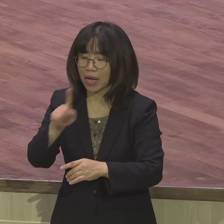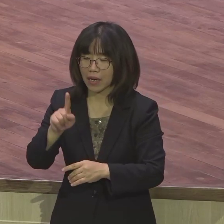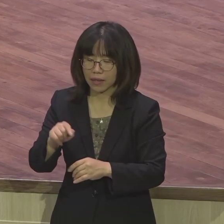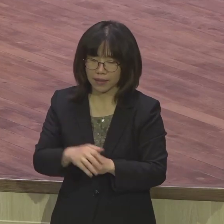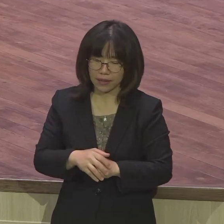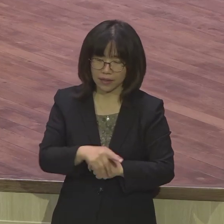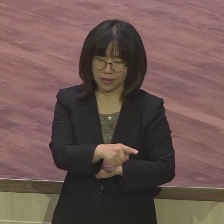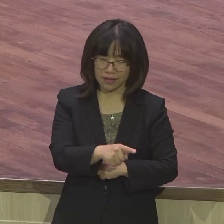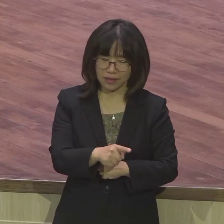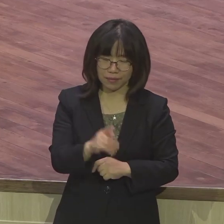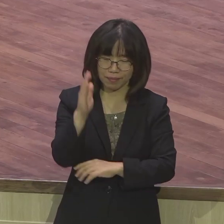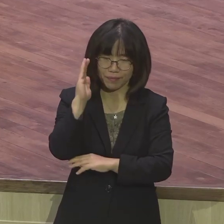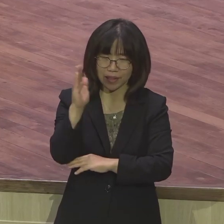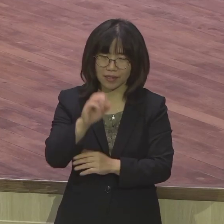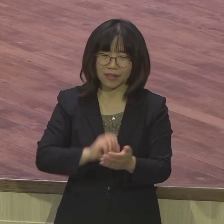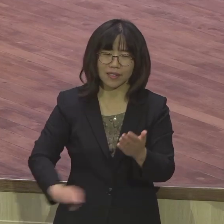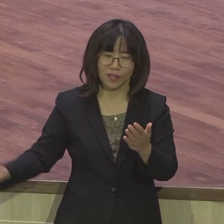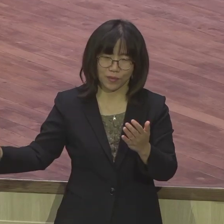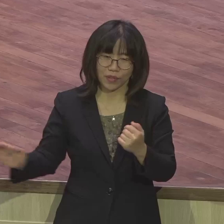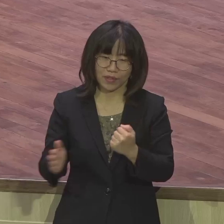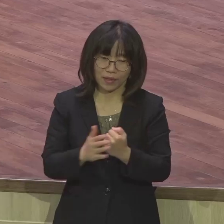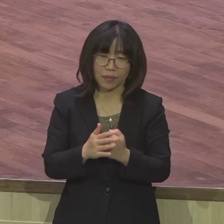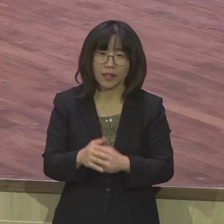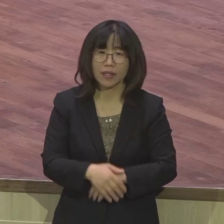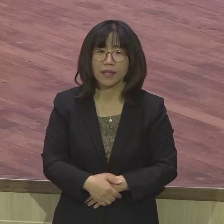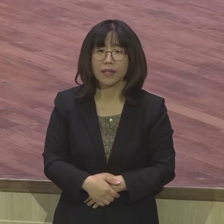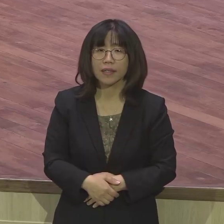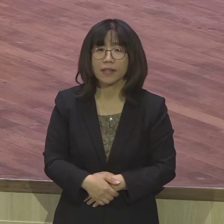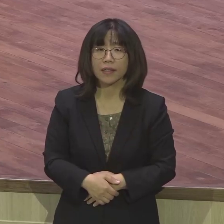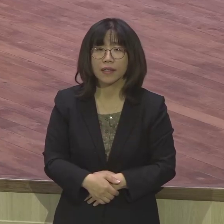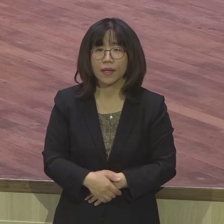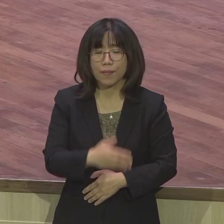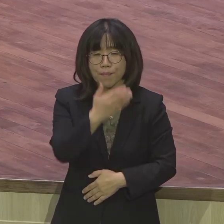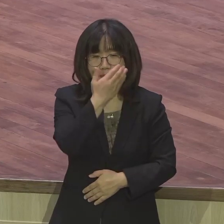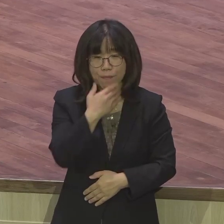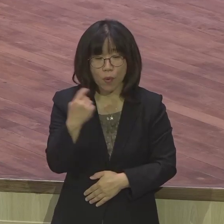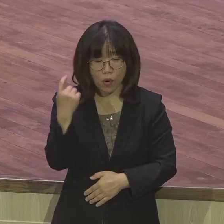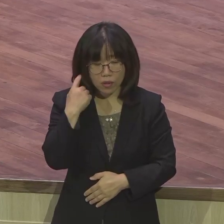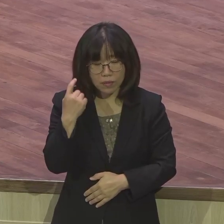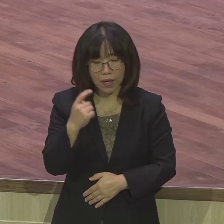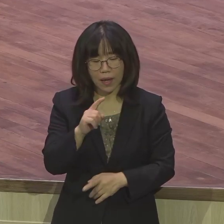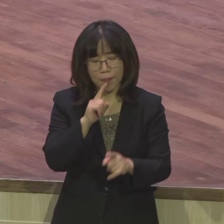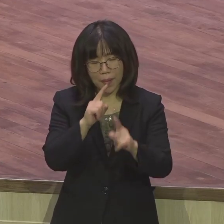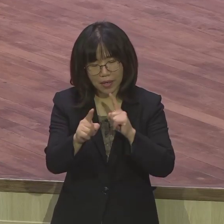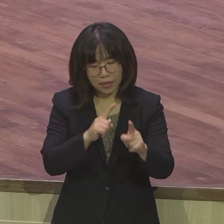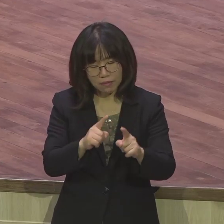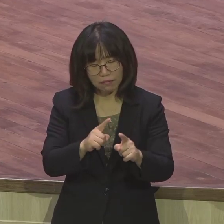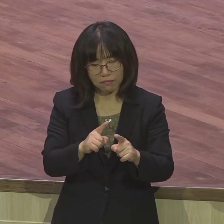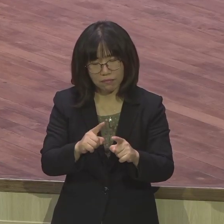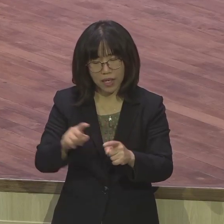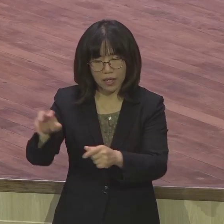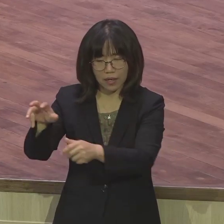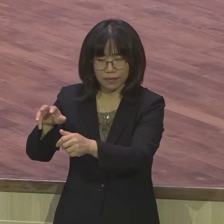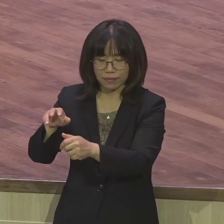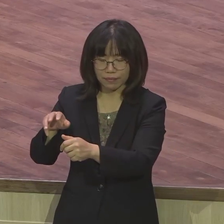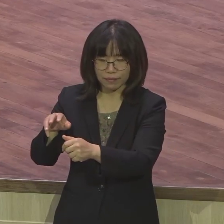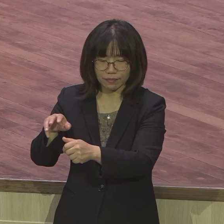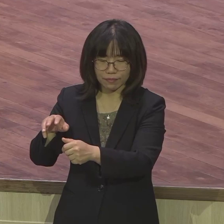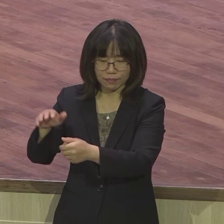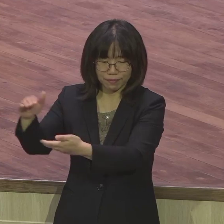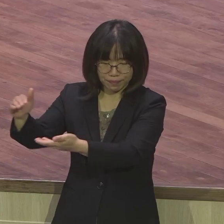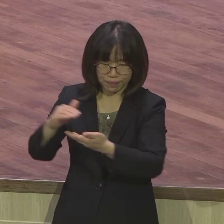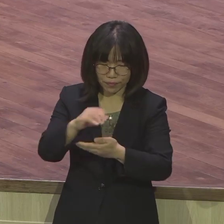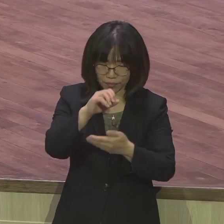없지만 그래도 남자답게 한 번은 그래도 복음의 동역자 이렇게 지나가도 되지 않아요? 그냥 하나님